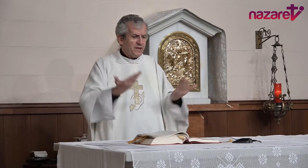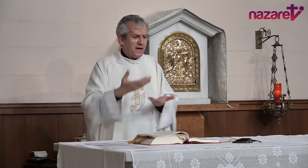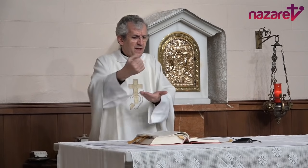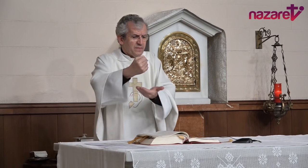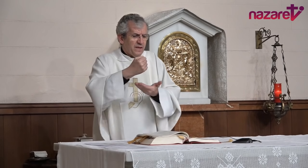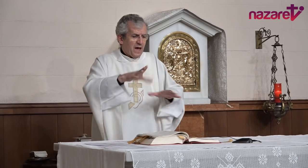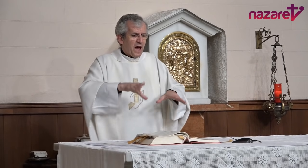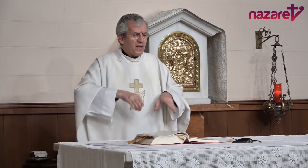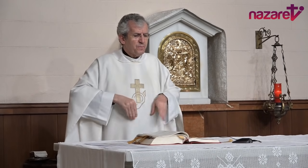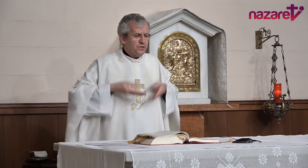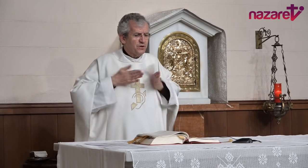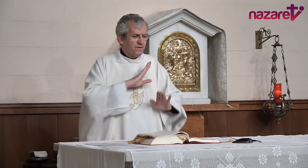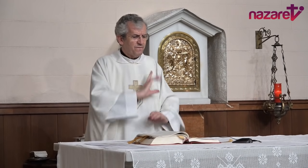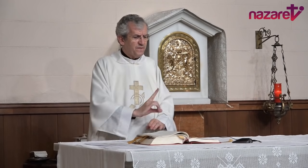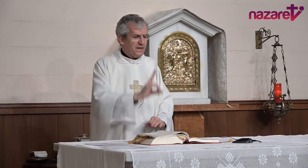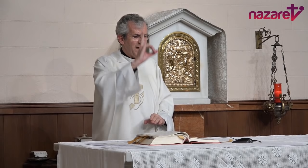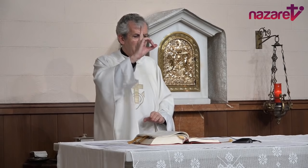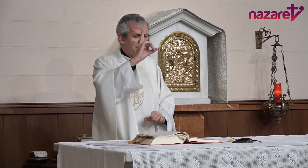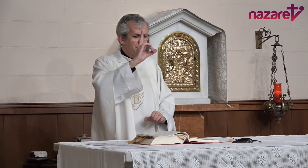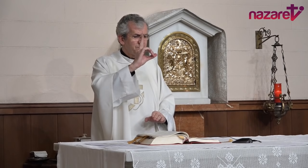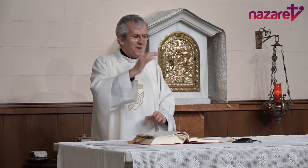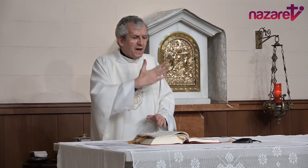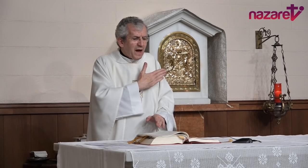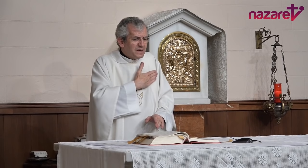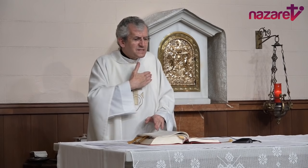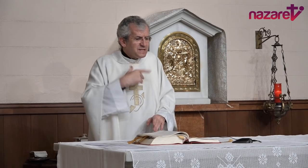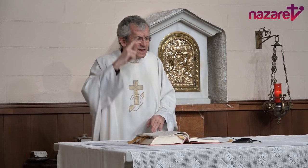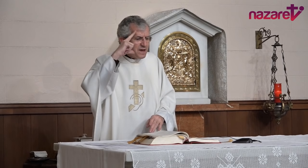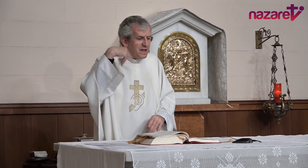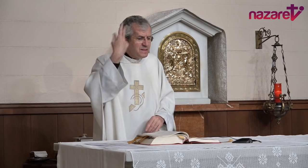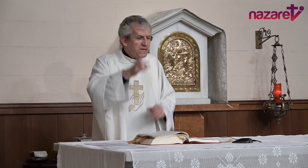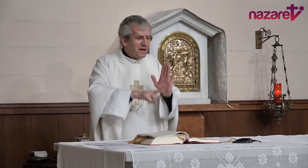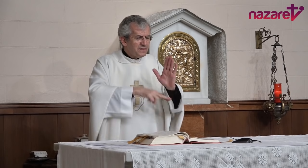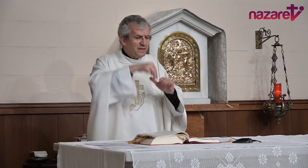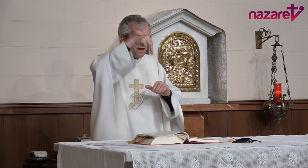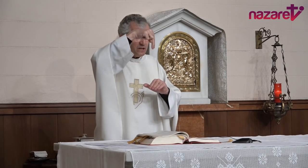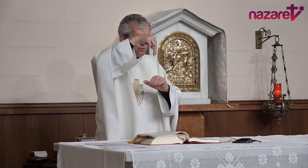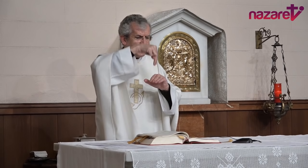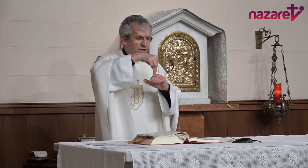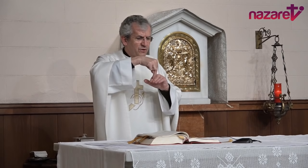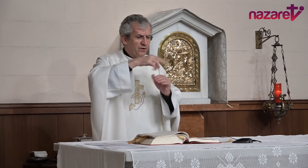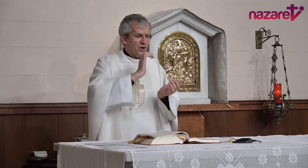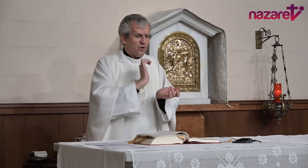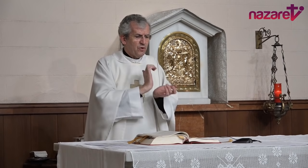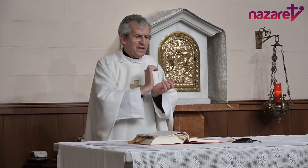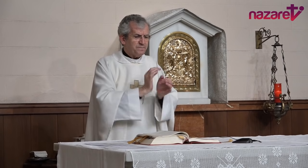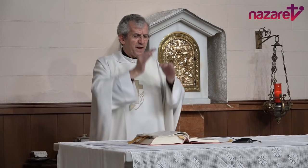gloria de la adopción filial, ansíe el día de la resurrección con la